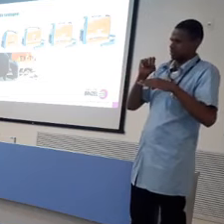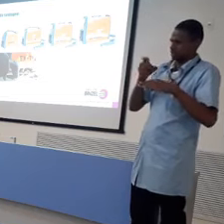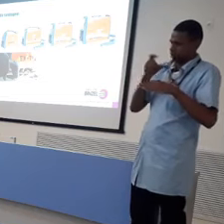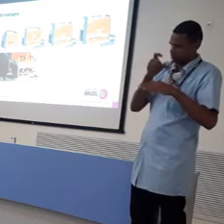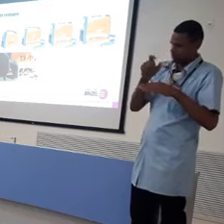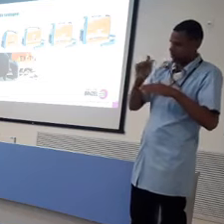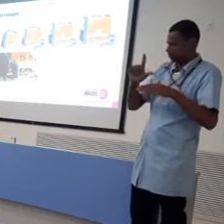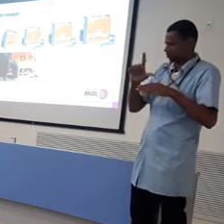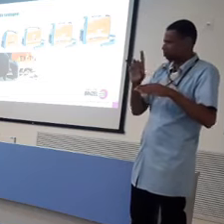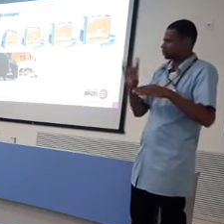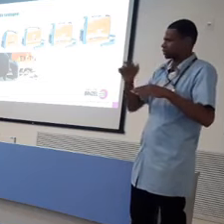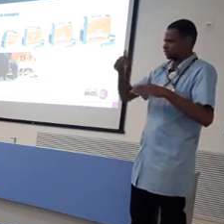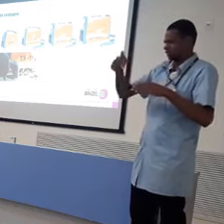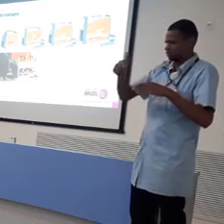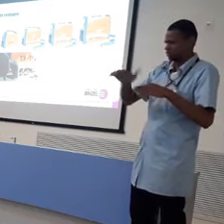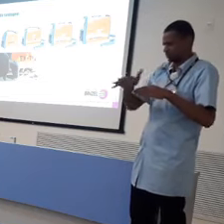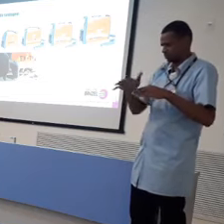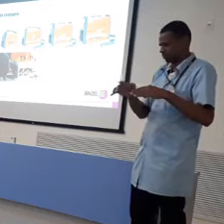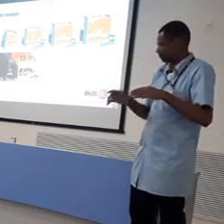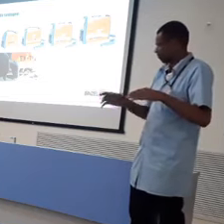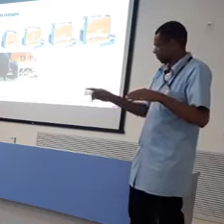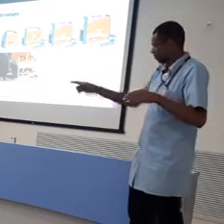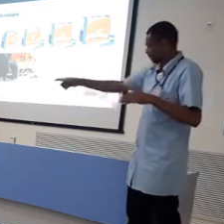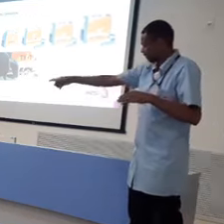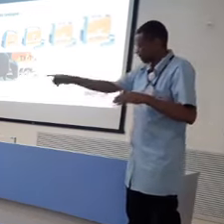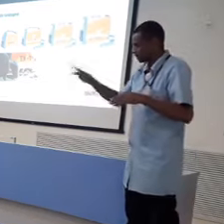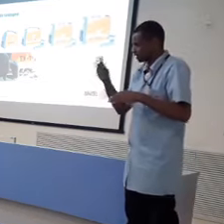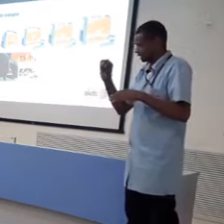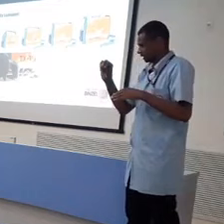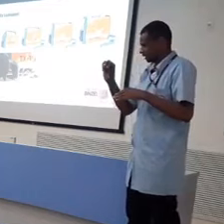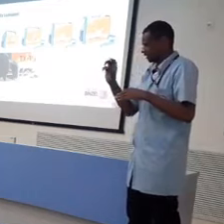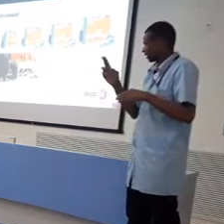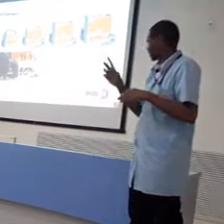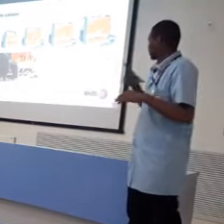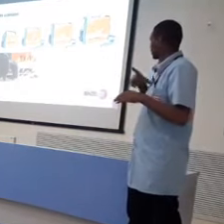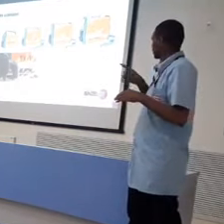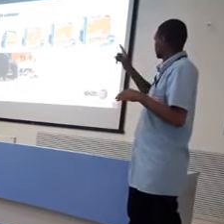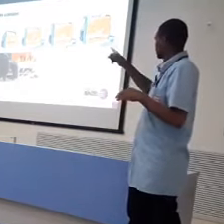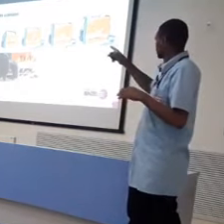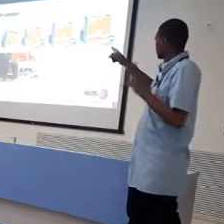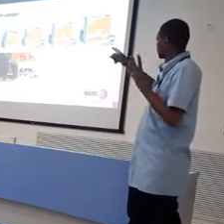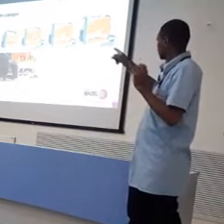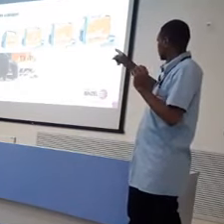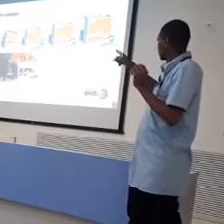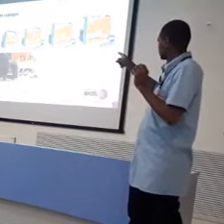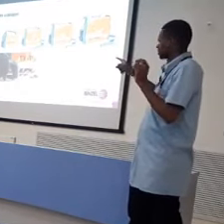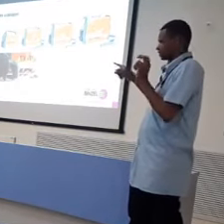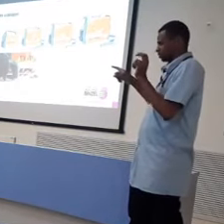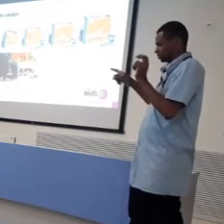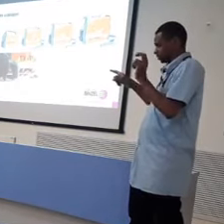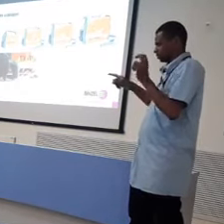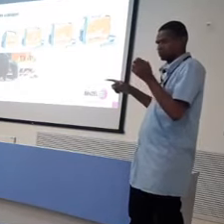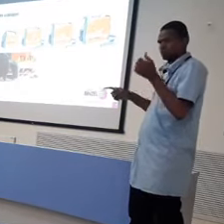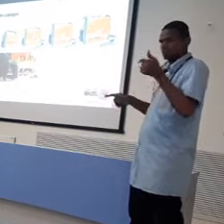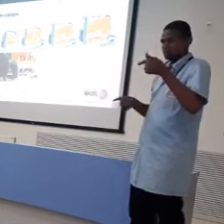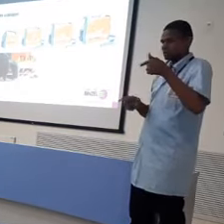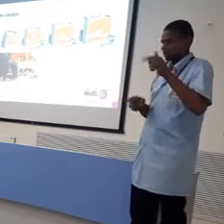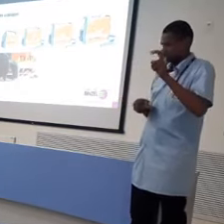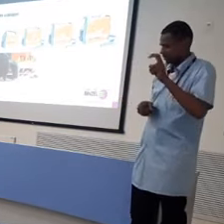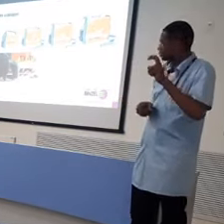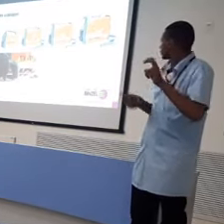alumínio. Essa é a 30. Aí a gente tem 40, 55,